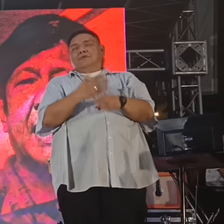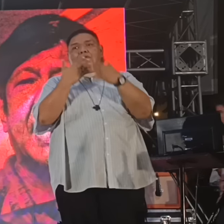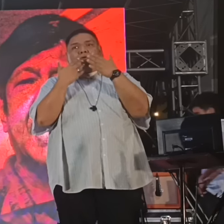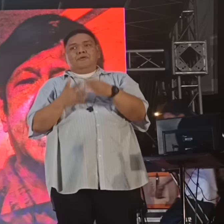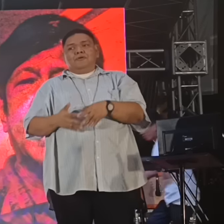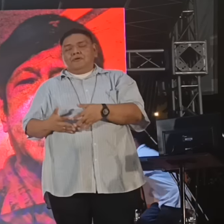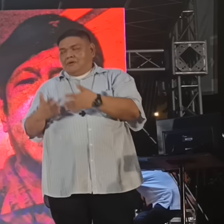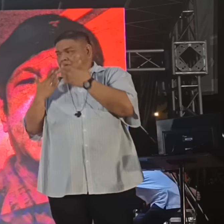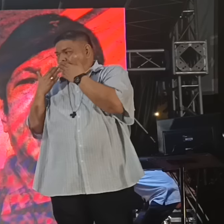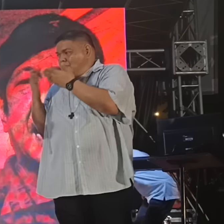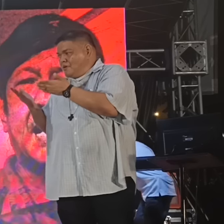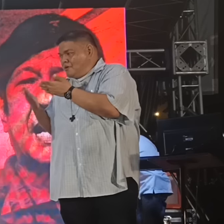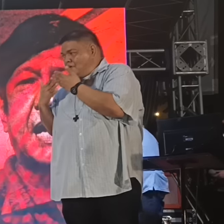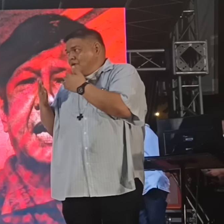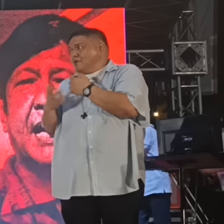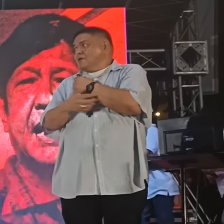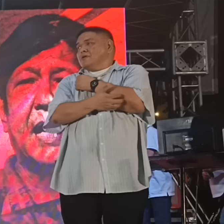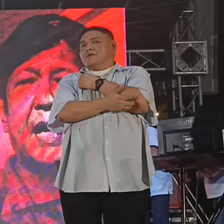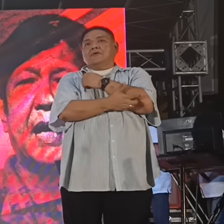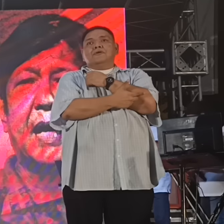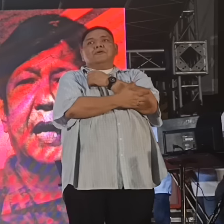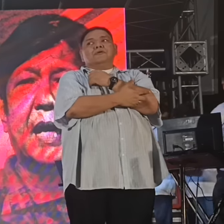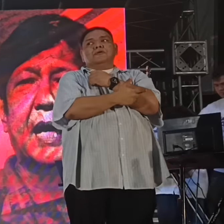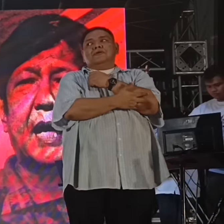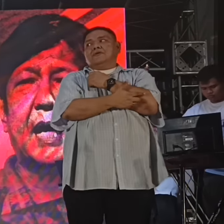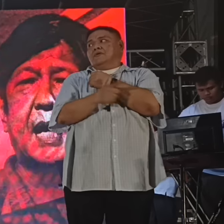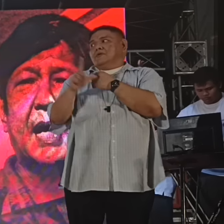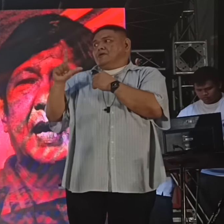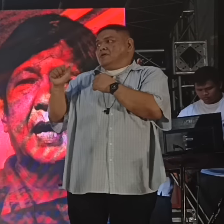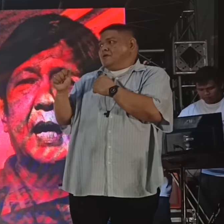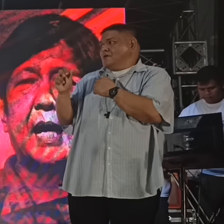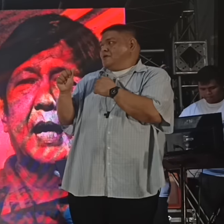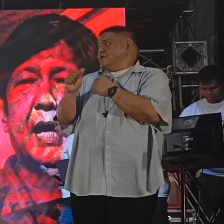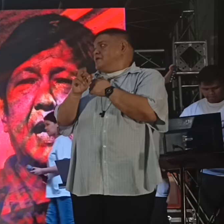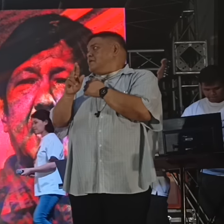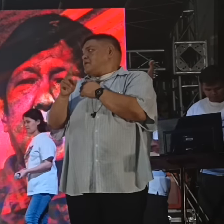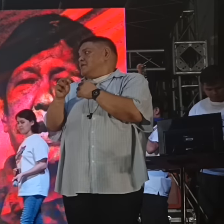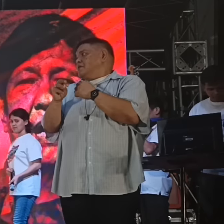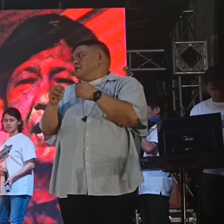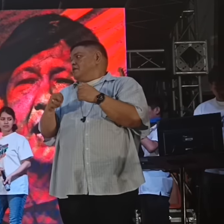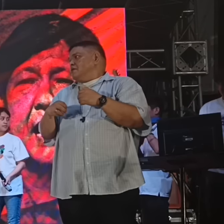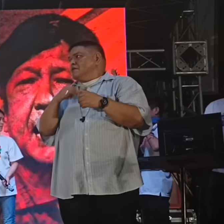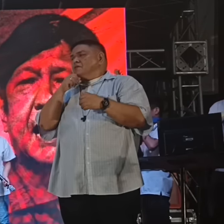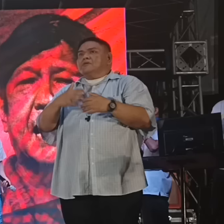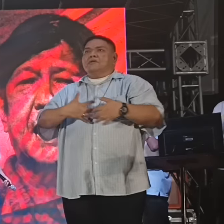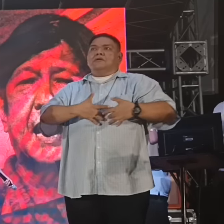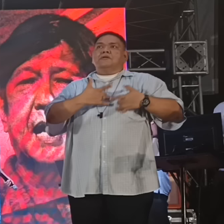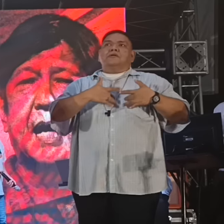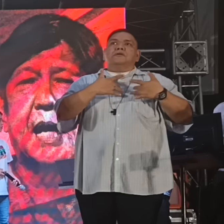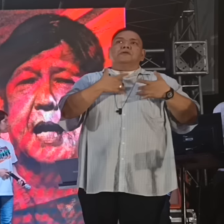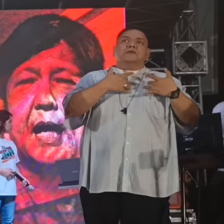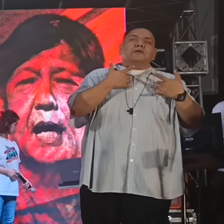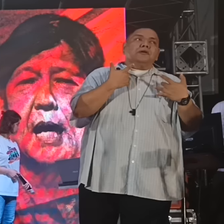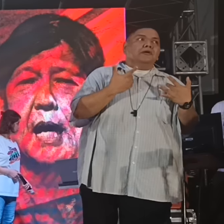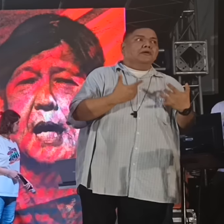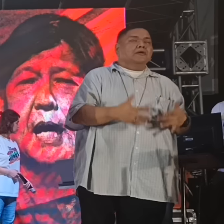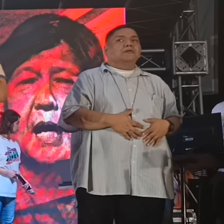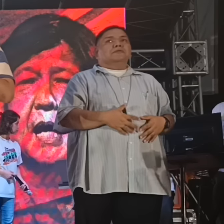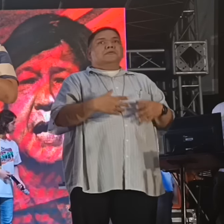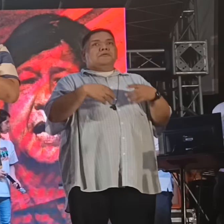lahat. Maraming salamat kay Ma'am Laarni Franco. Nakaka-antig. Damdamin